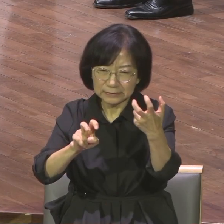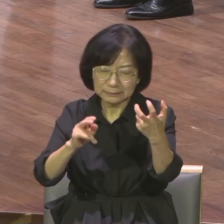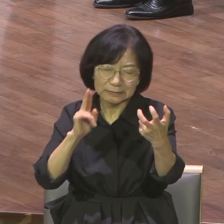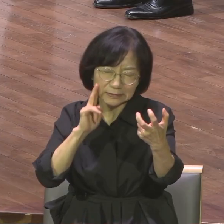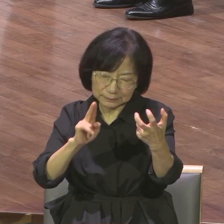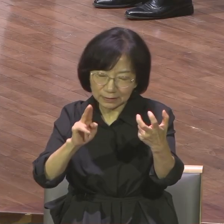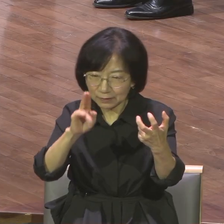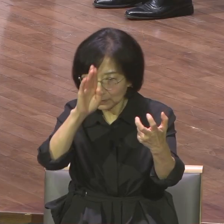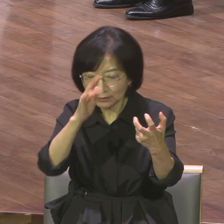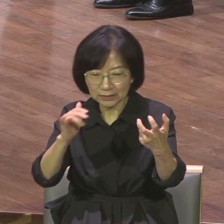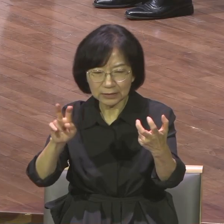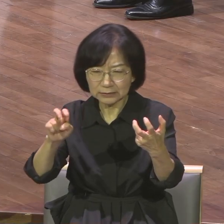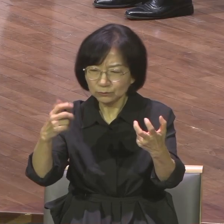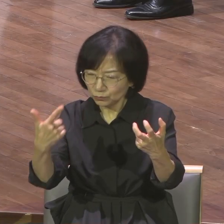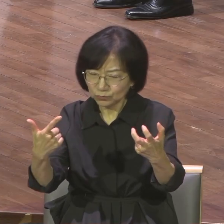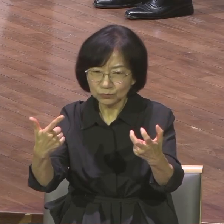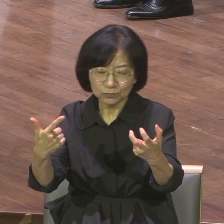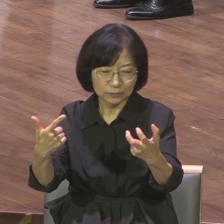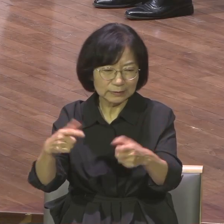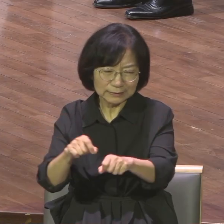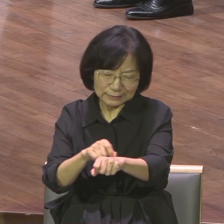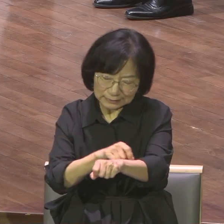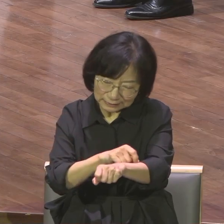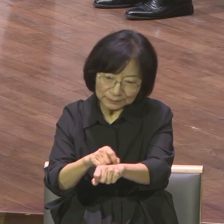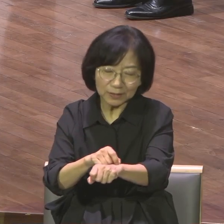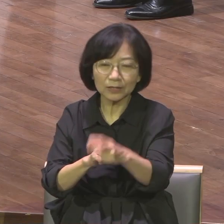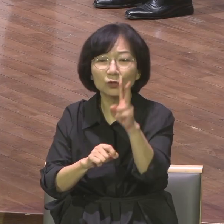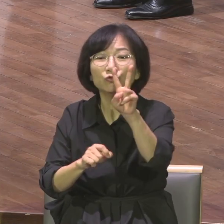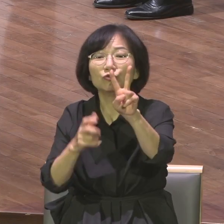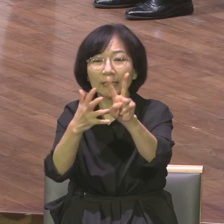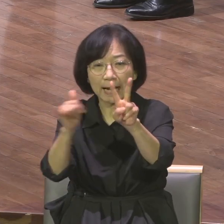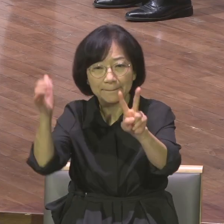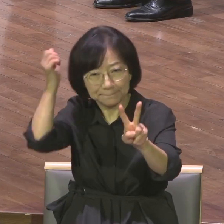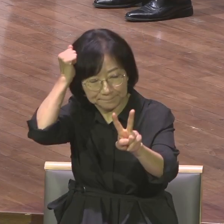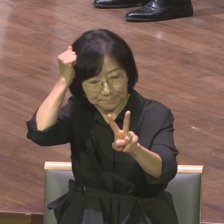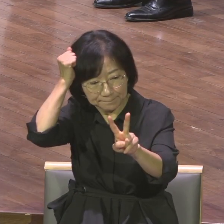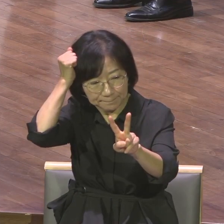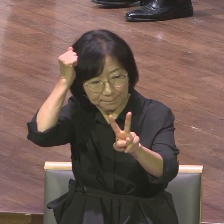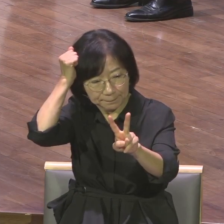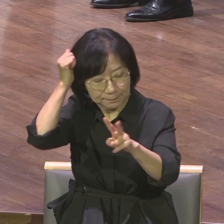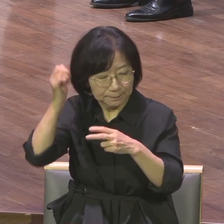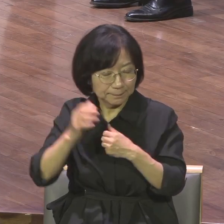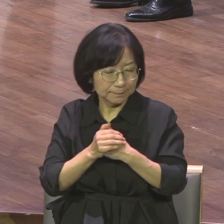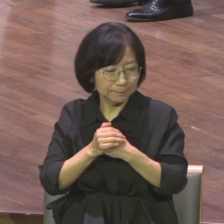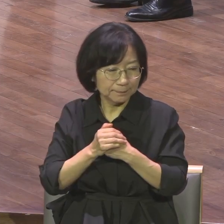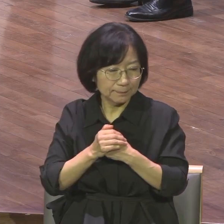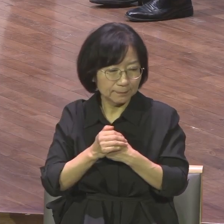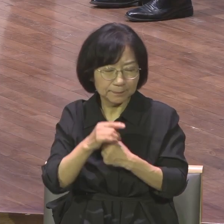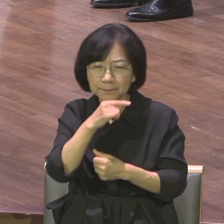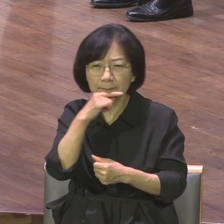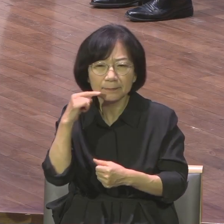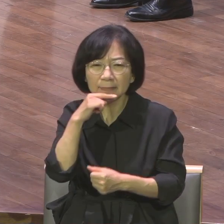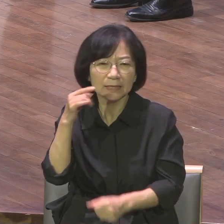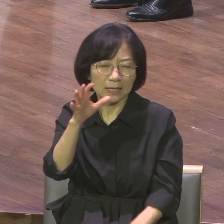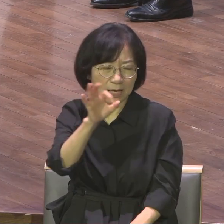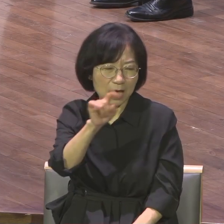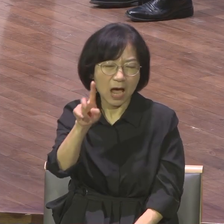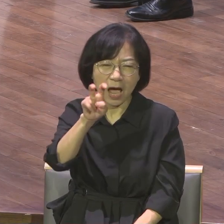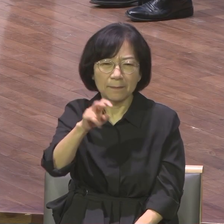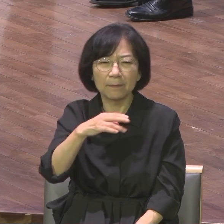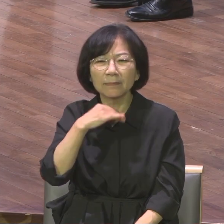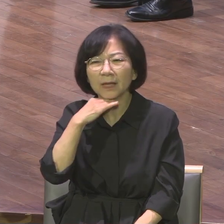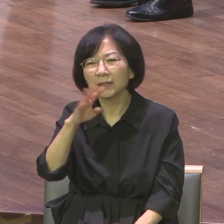환자 26명입니다. 특별히 기도해 주실 두 분은요, 이정재 주사님 혈압암인데